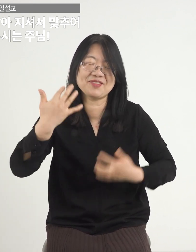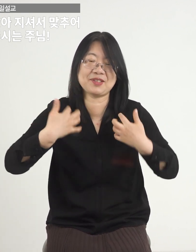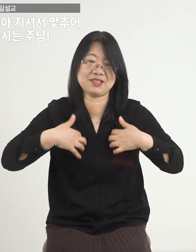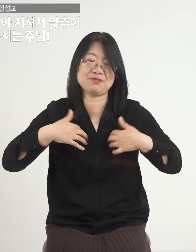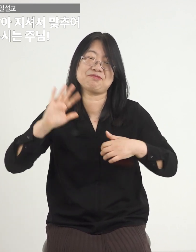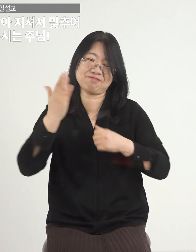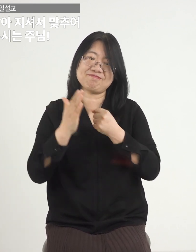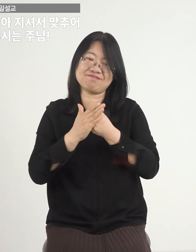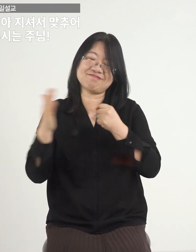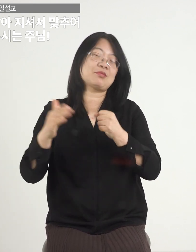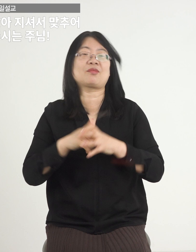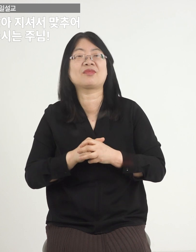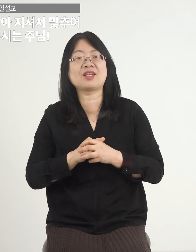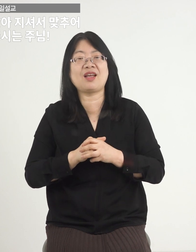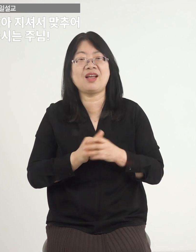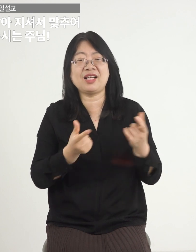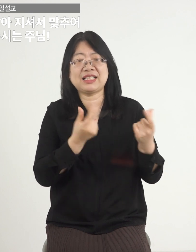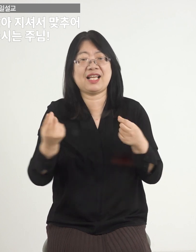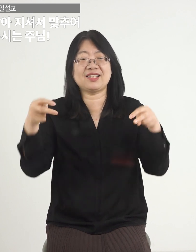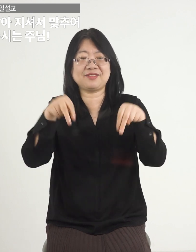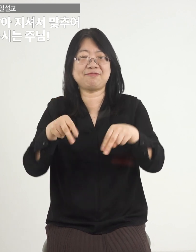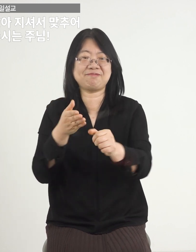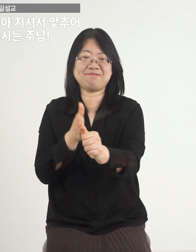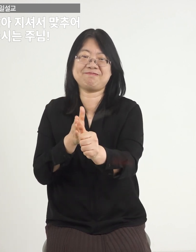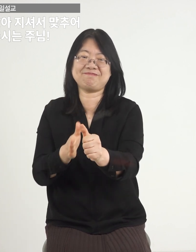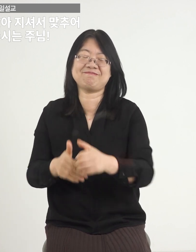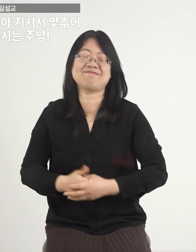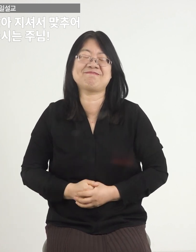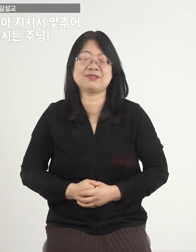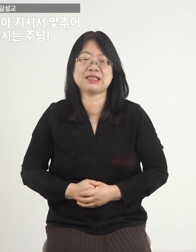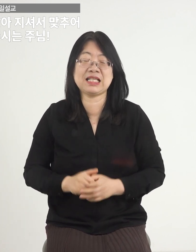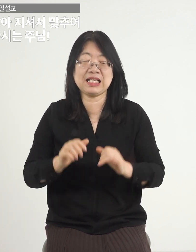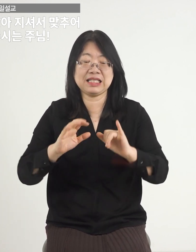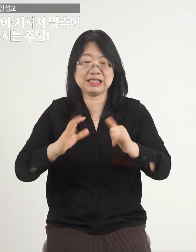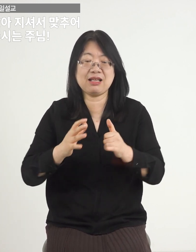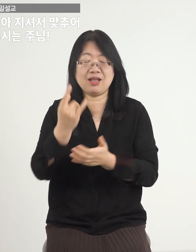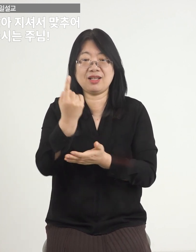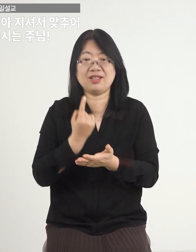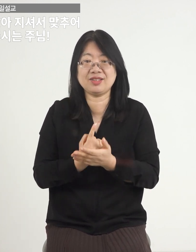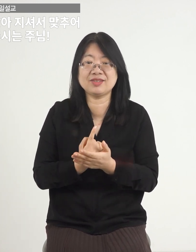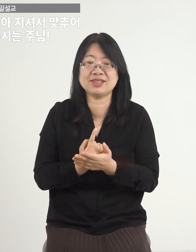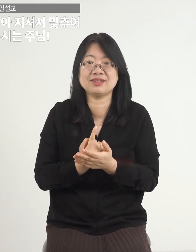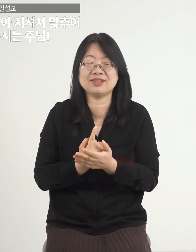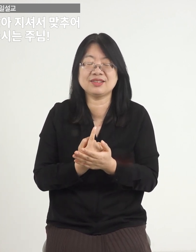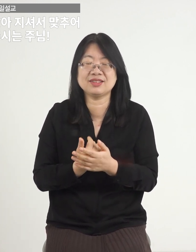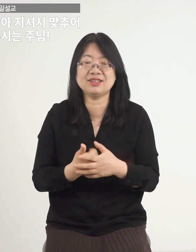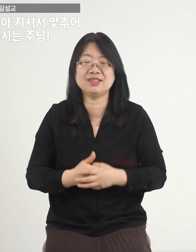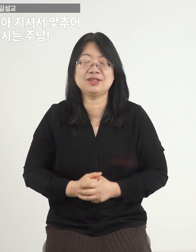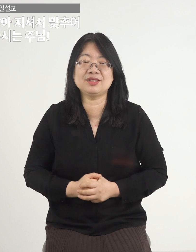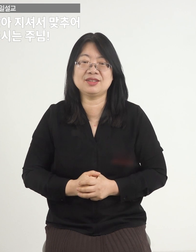기쁨이 될 겁니다. 우리 다 일어나십시다. 이 땅 위에 오신